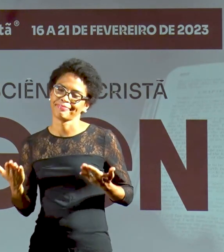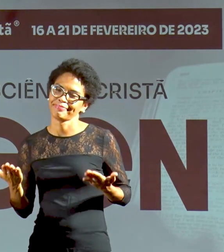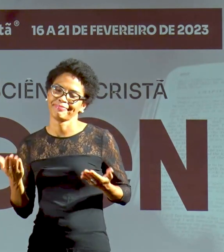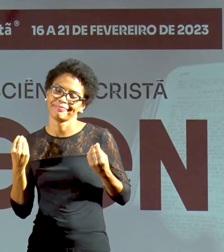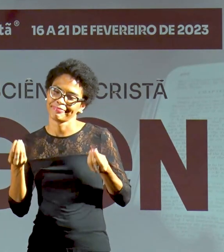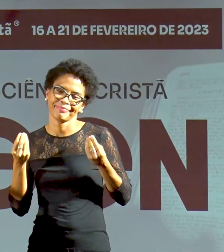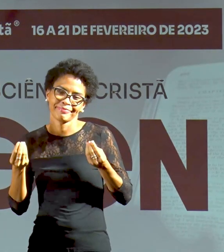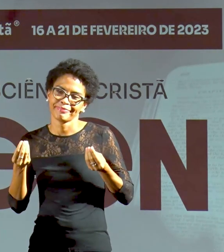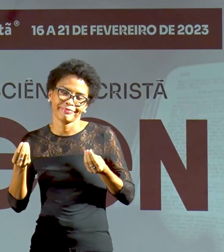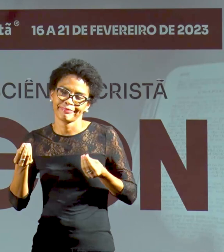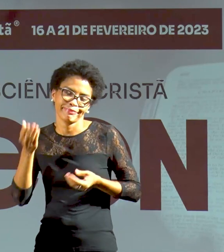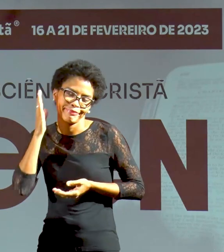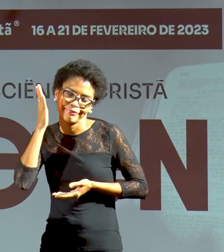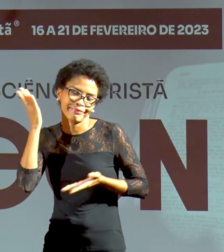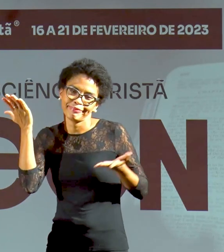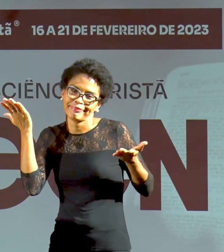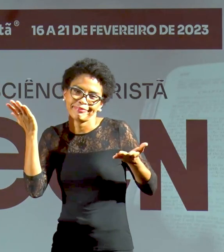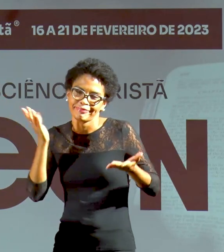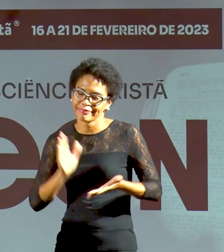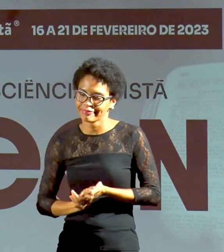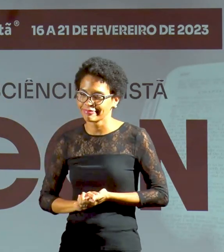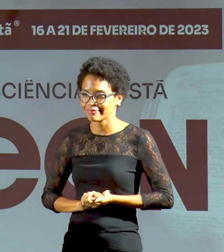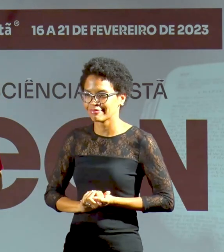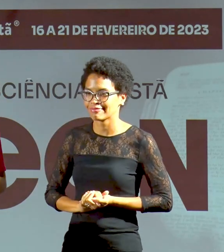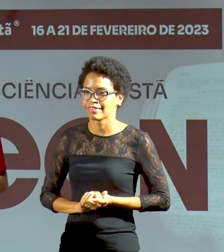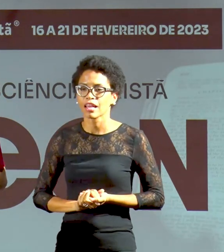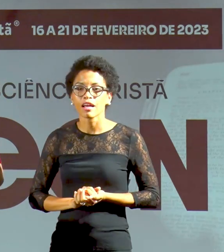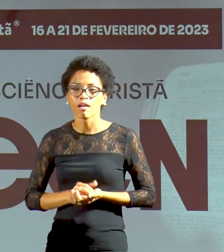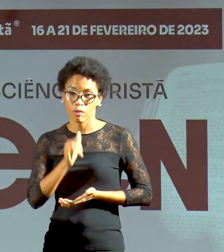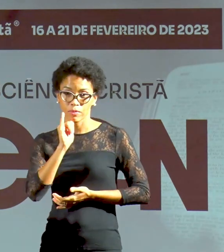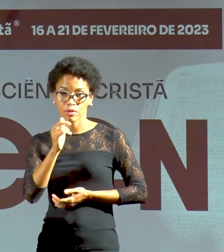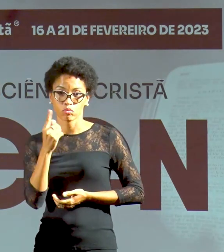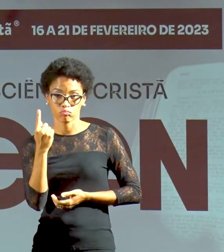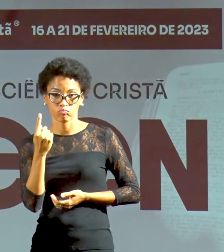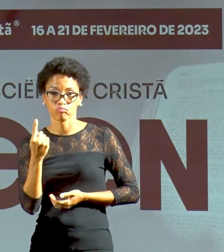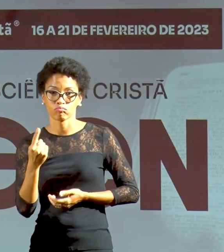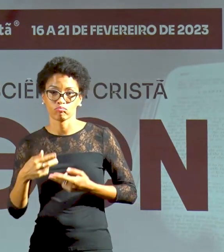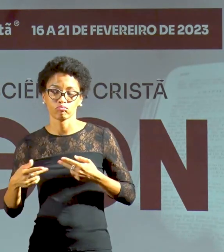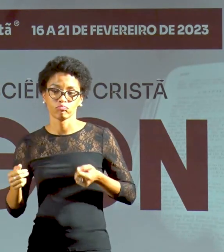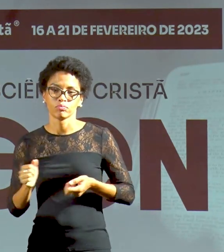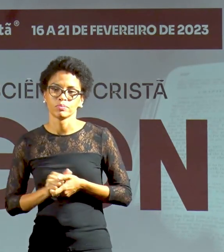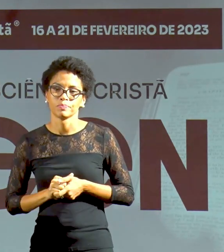cabeção Vamos lá olha aqui deixa eu dizer para você uma coisa